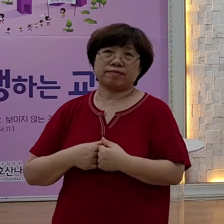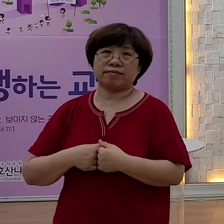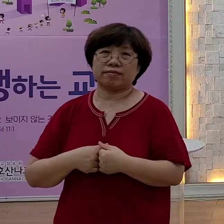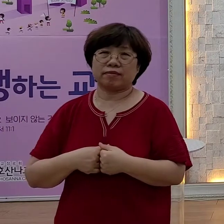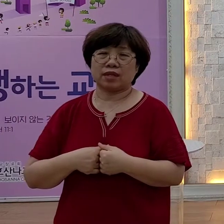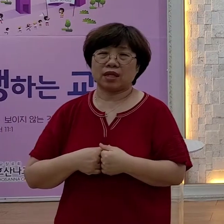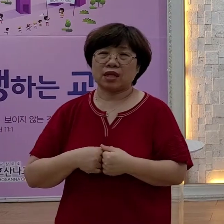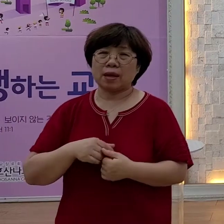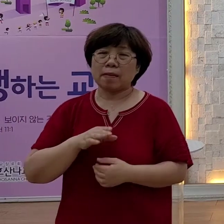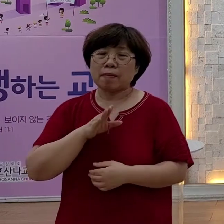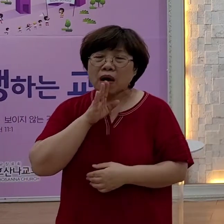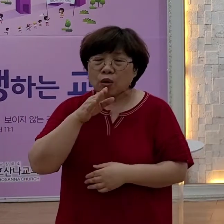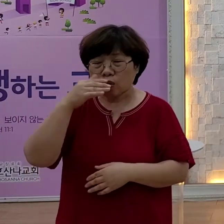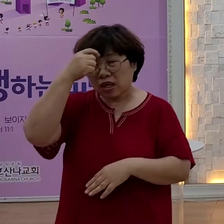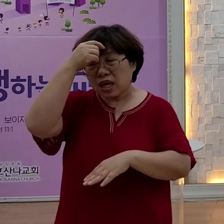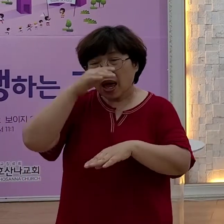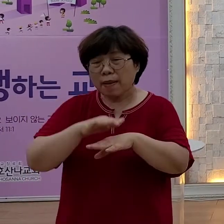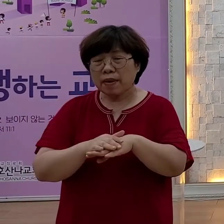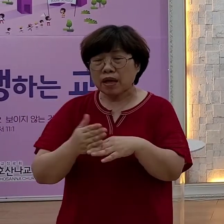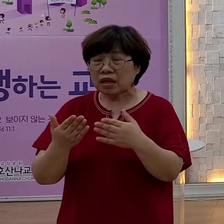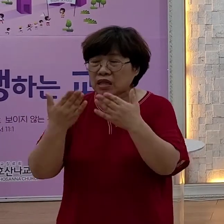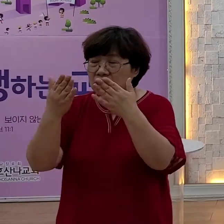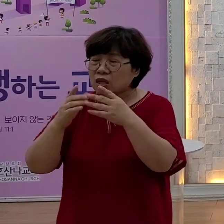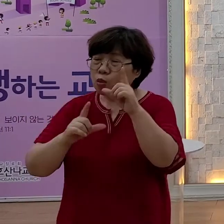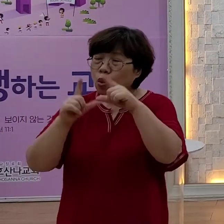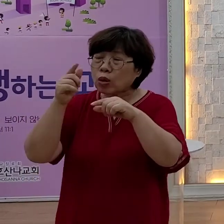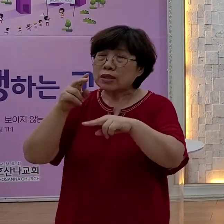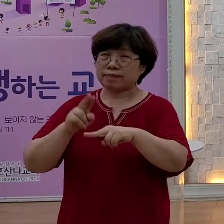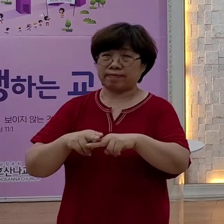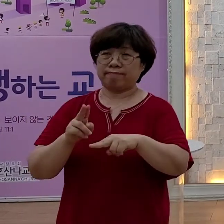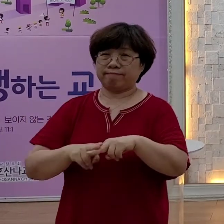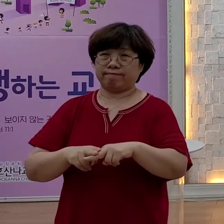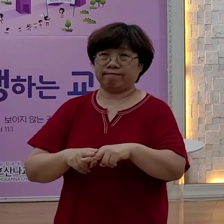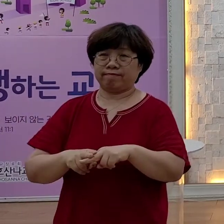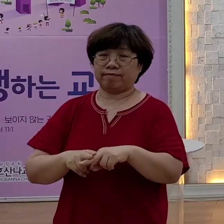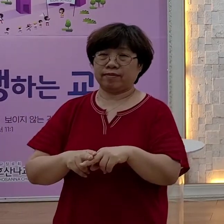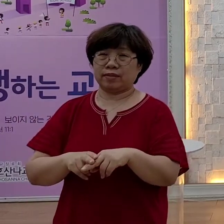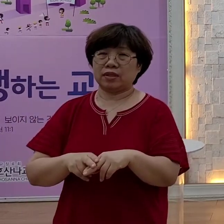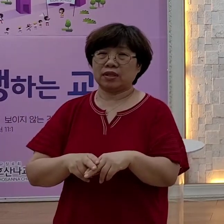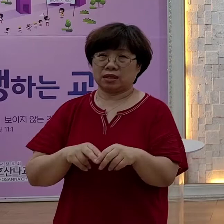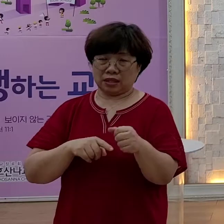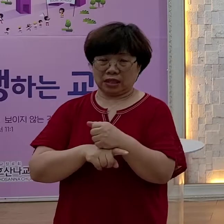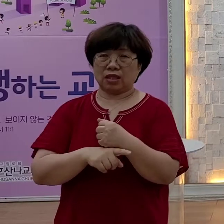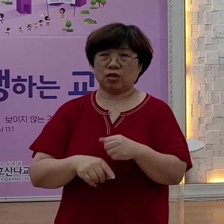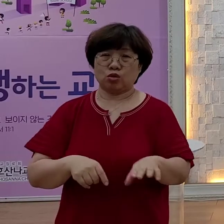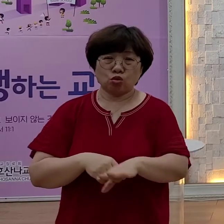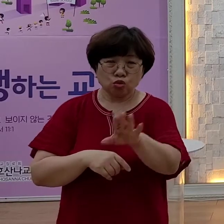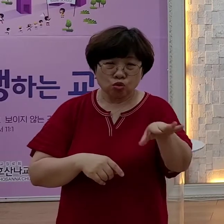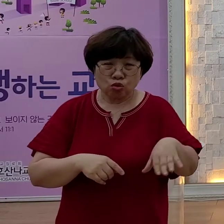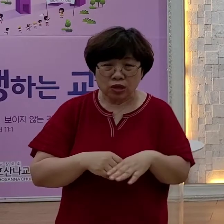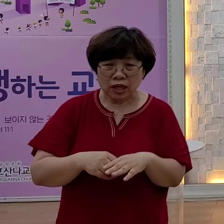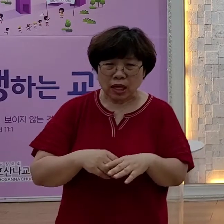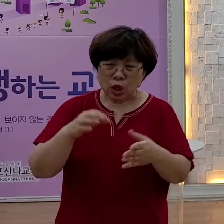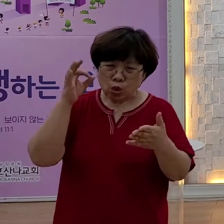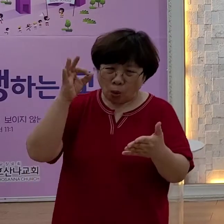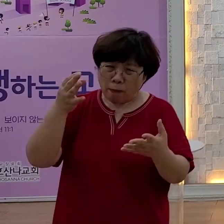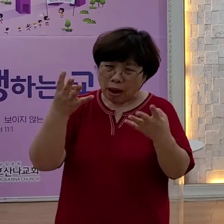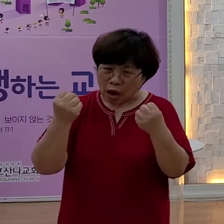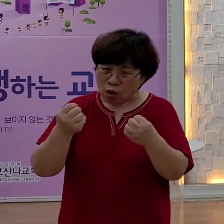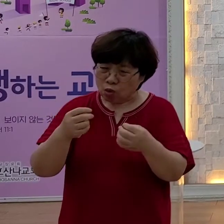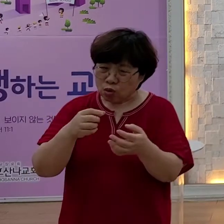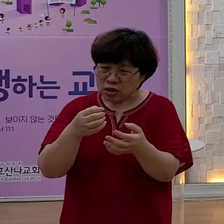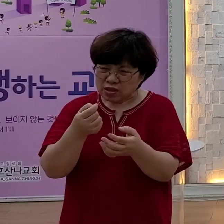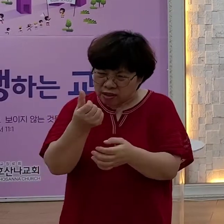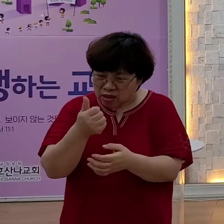얘기예요. 뭐가 더 지혜로운 거예요? 돈이 있고 없고의 문제가 아니잖아요. 우리의 마음과 우리의 태도의 문제다라는